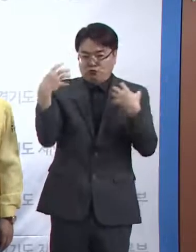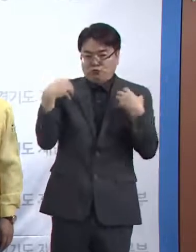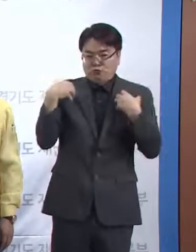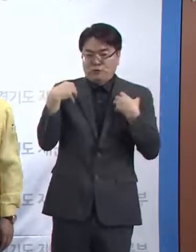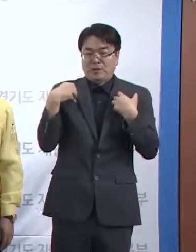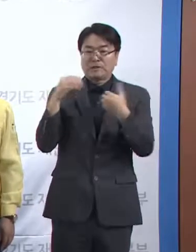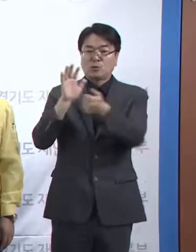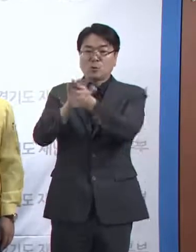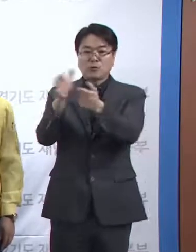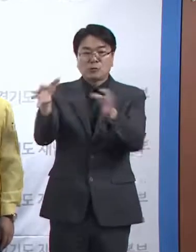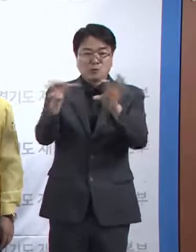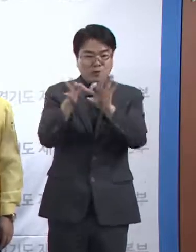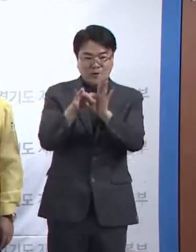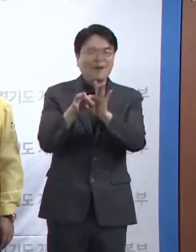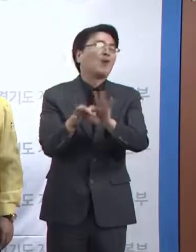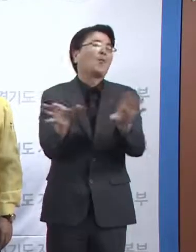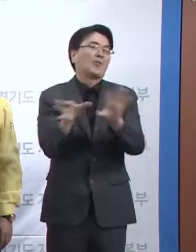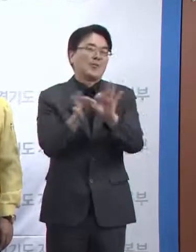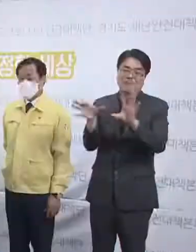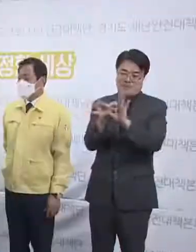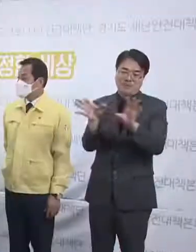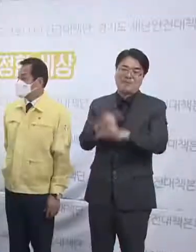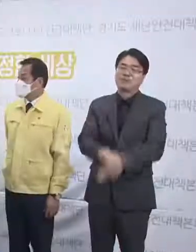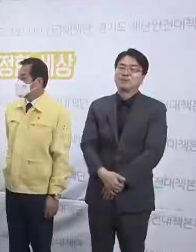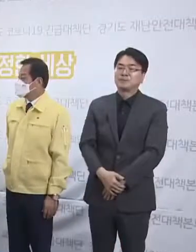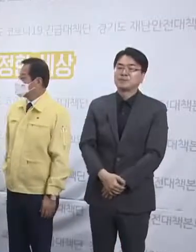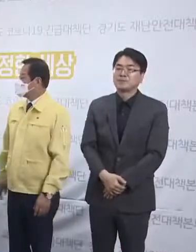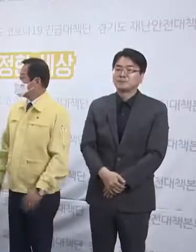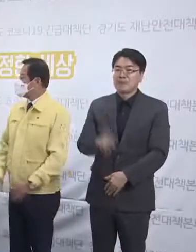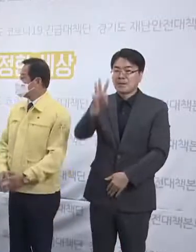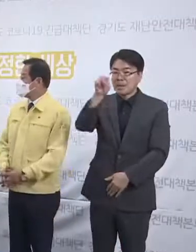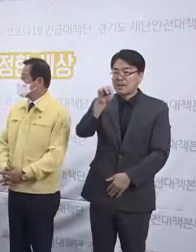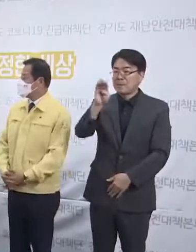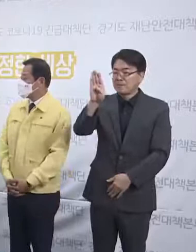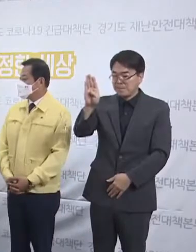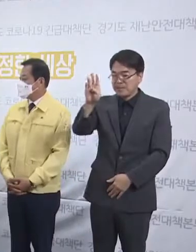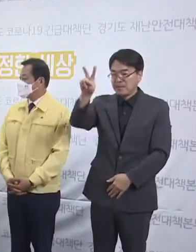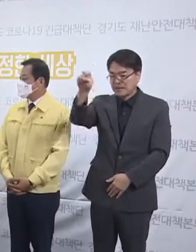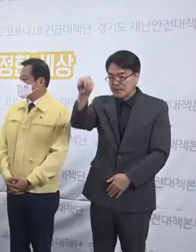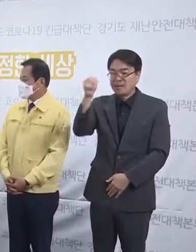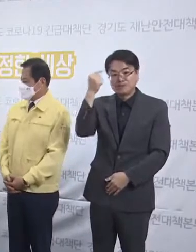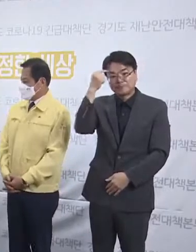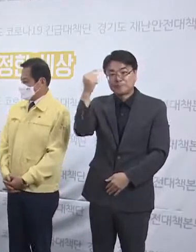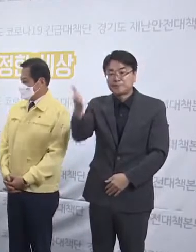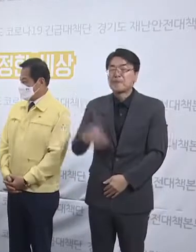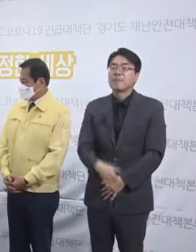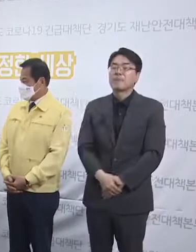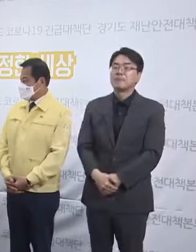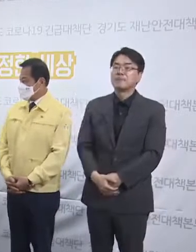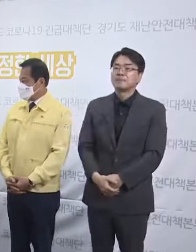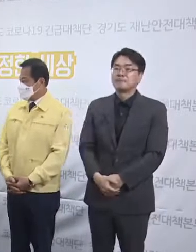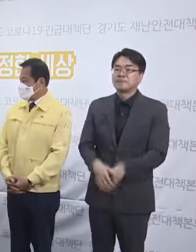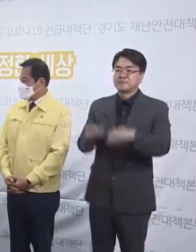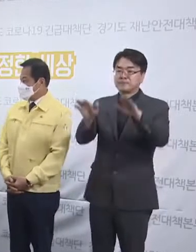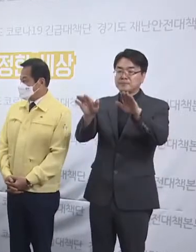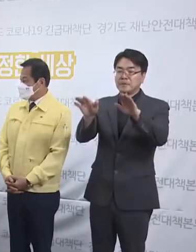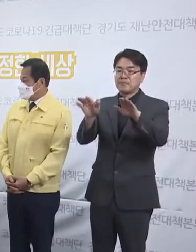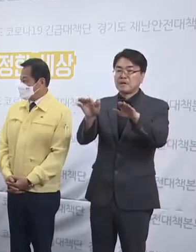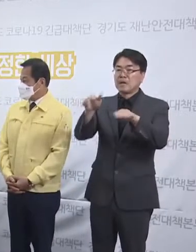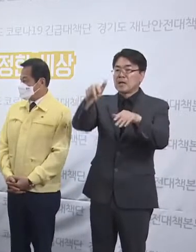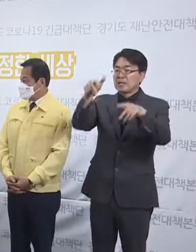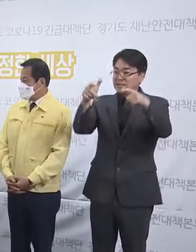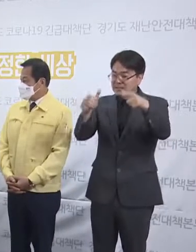직접 관계는 없습니다. 예, MBN 이재호 기자께서 질문 주셨습니다. 이번